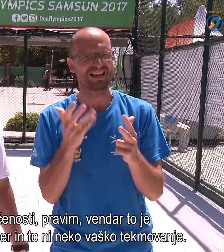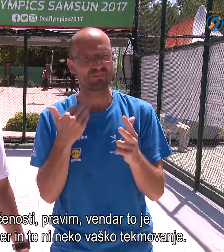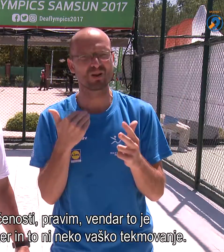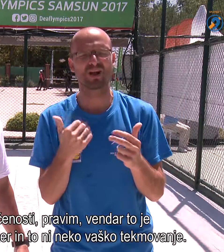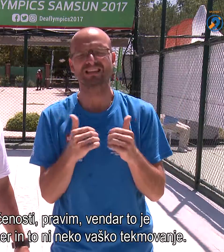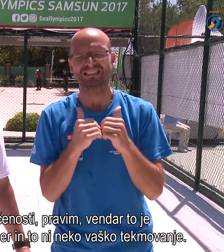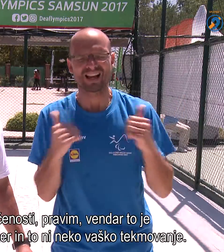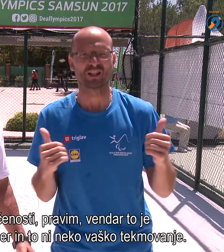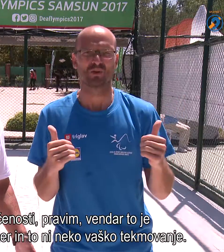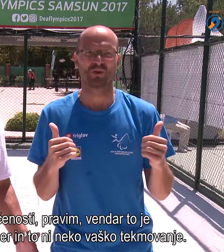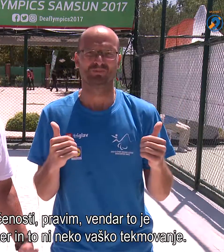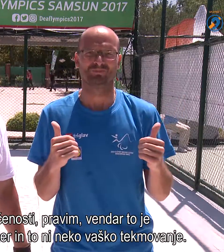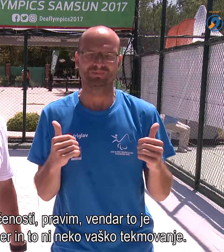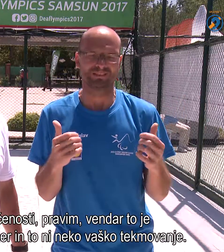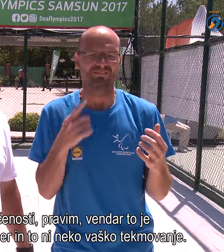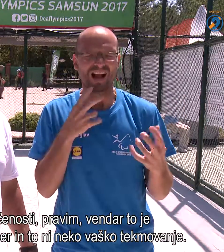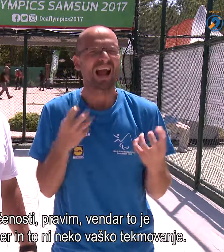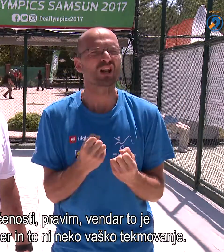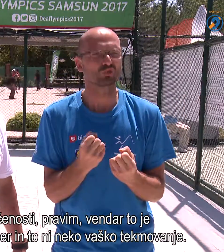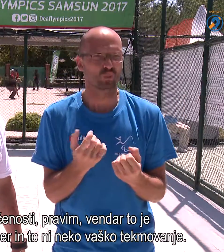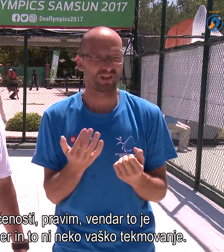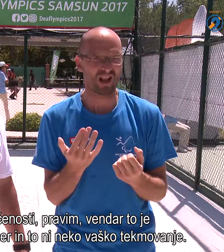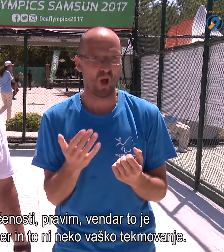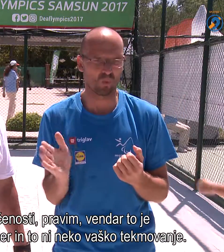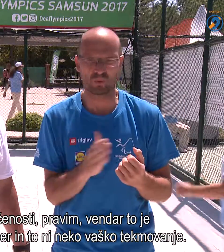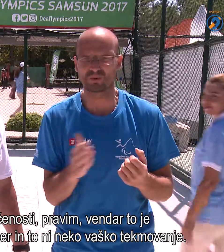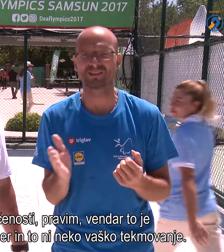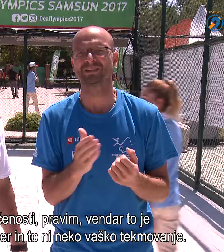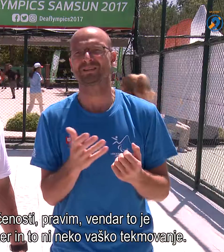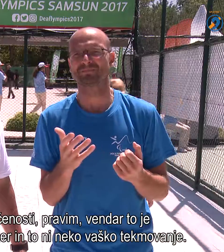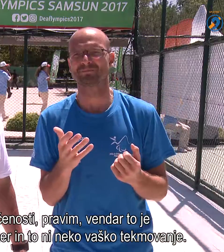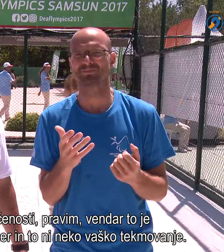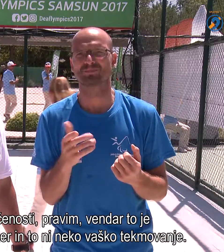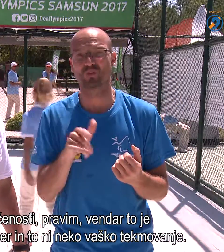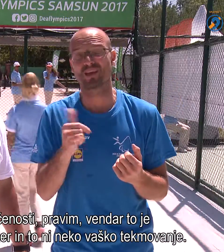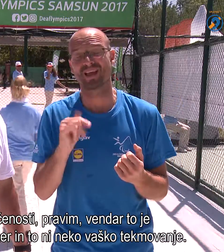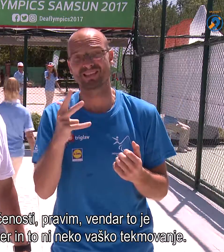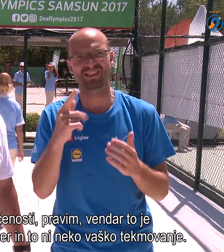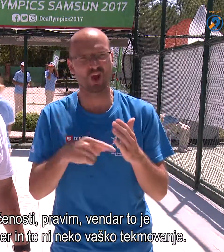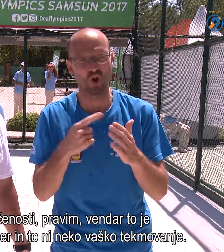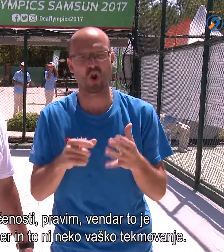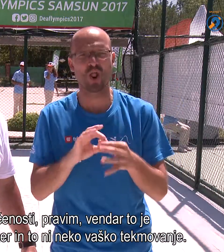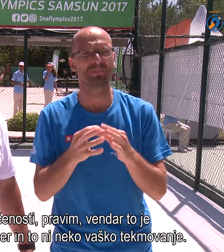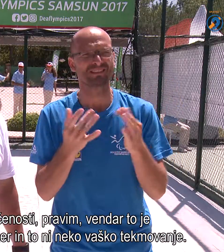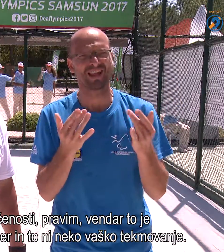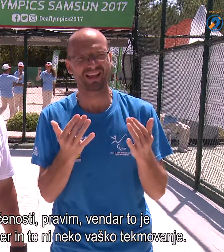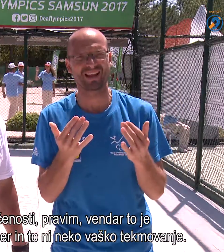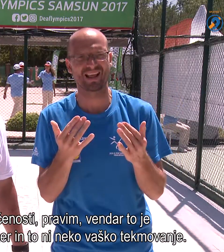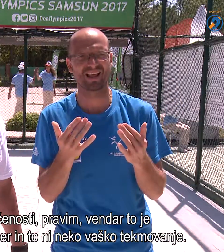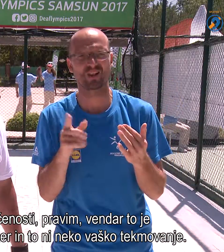nekaj zakrčenosti, ker pravim, to je tretje kolo olimpijskih iger, ni to vaško